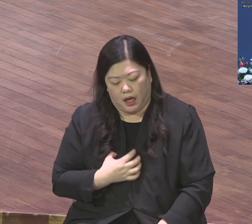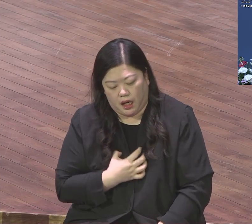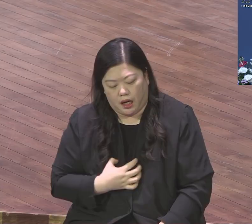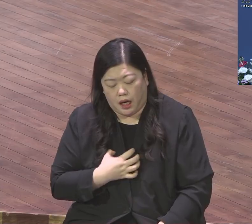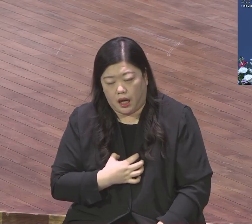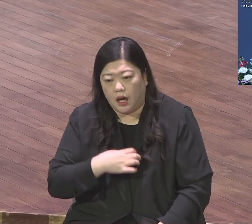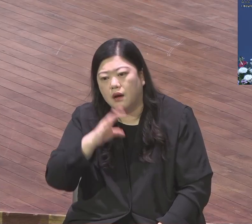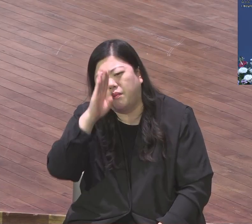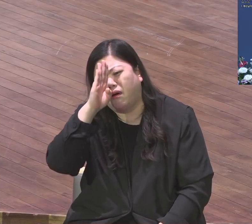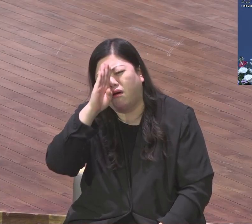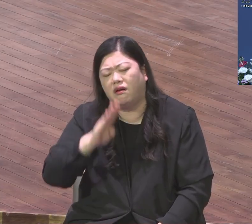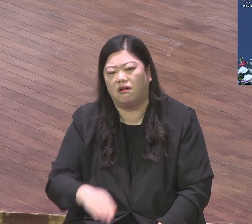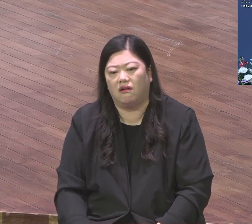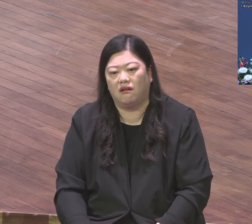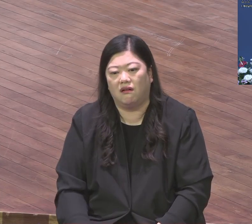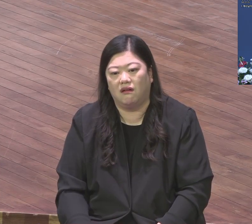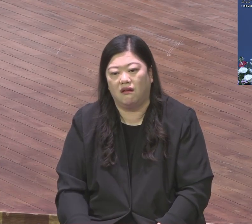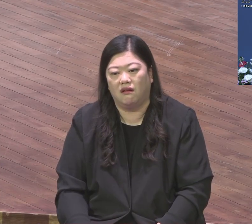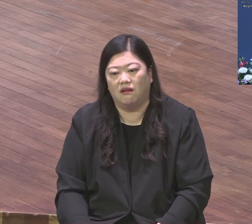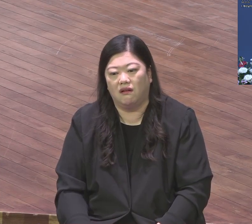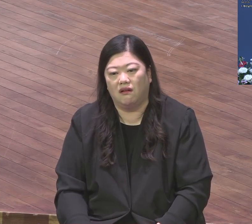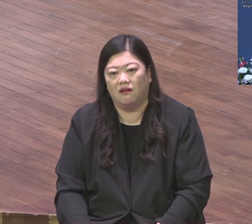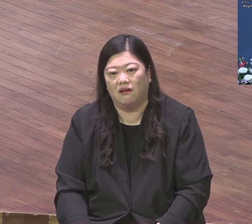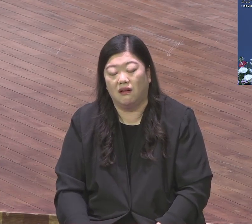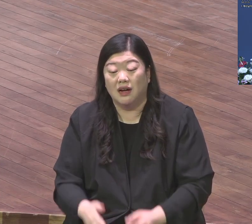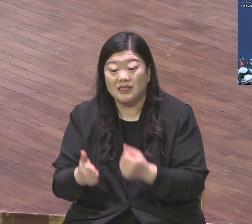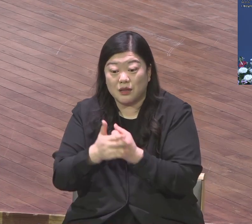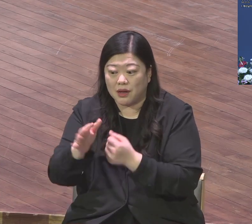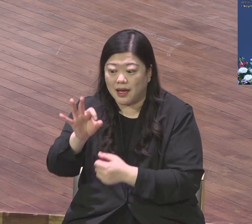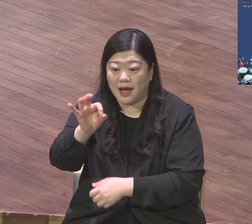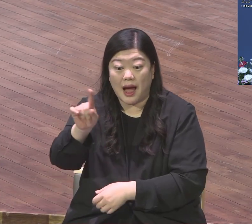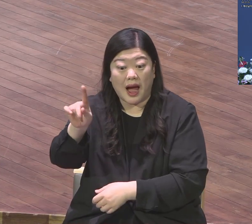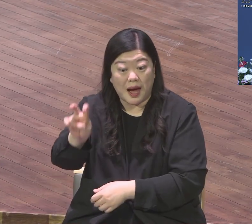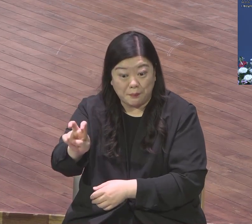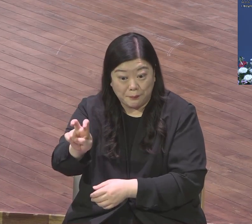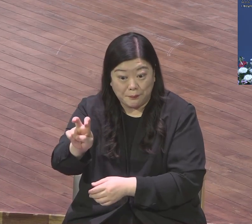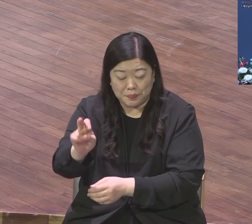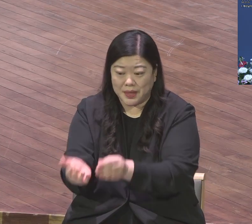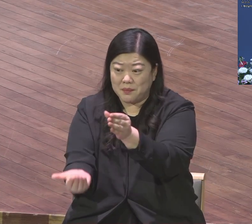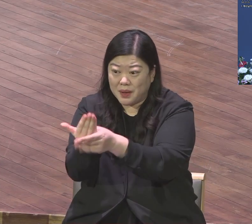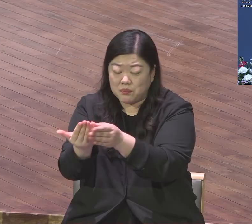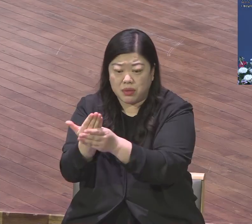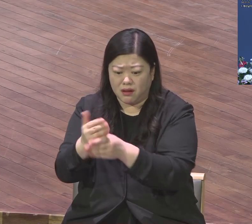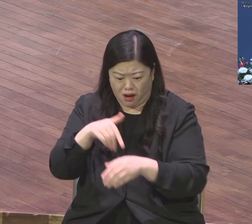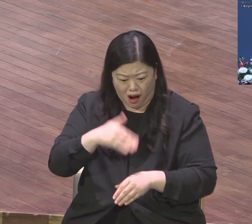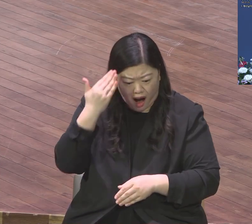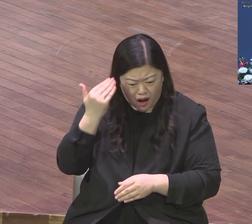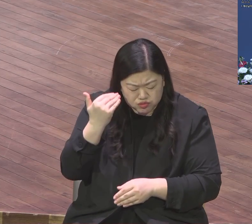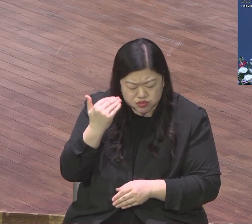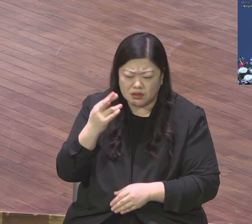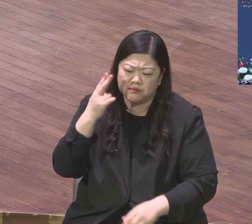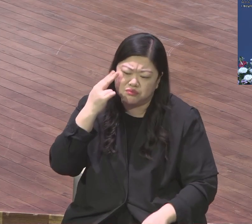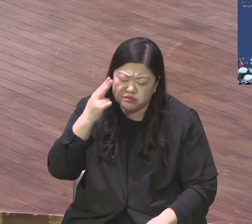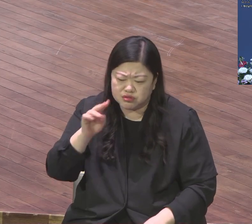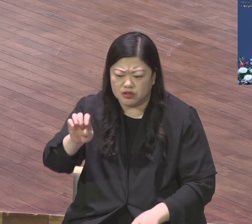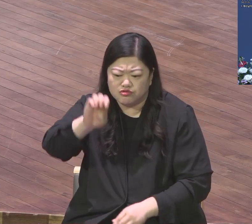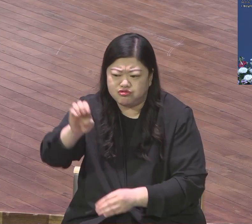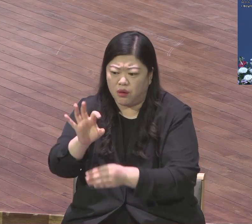제일 암 환자 치료 안 되는 게 한국 사람이래. 한국 사람 너무 염려를 많이